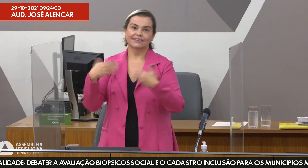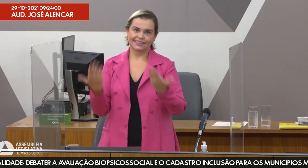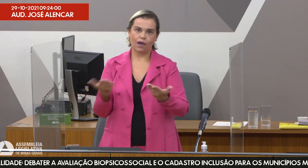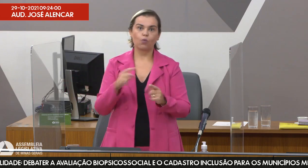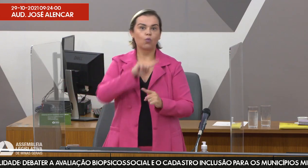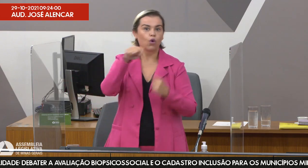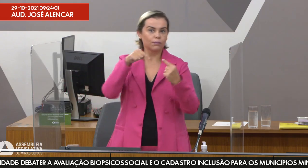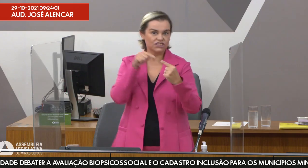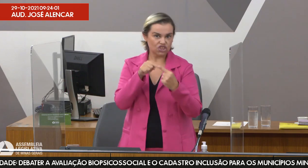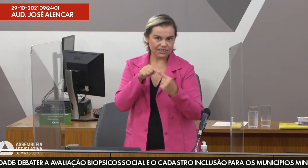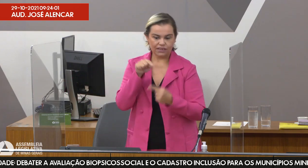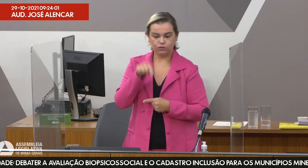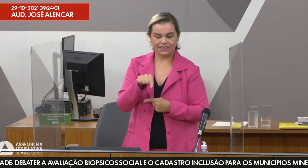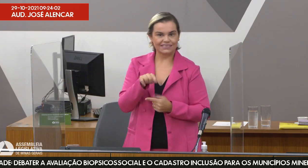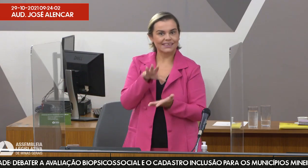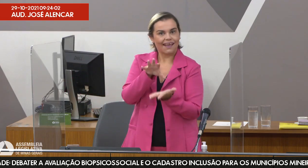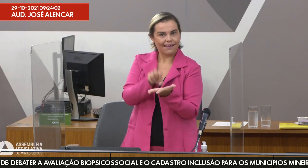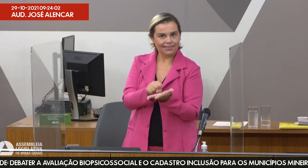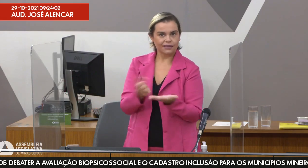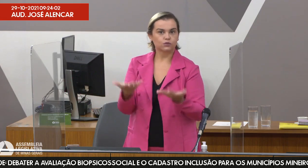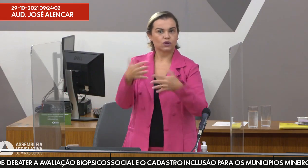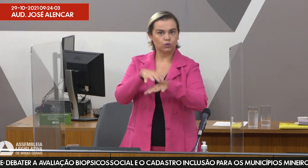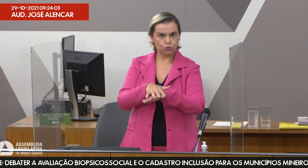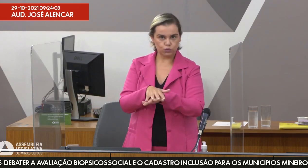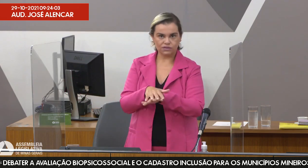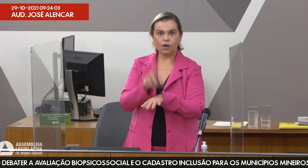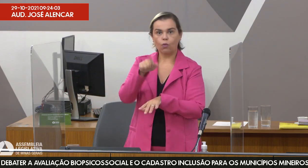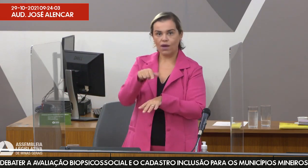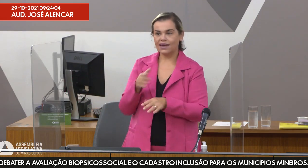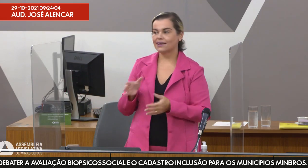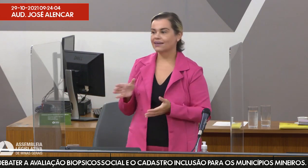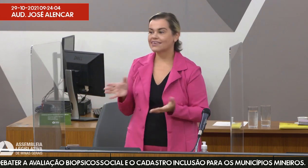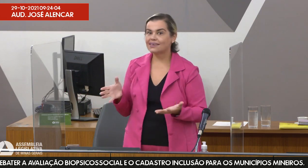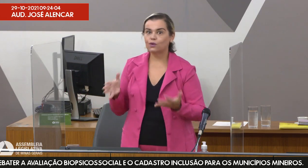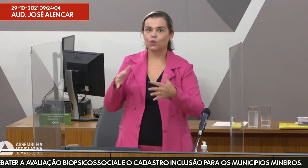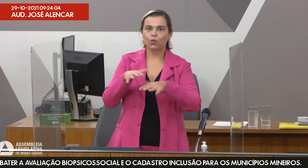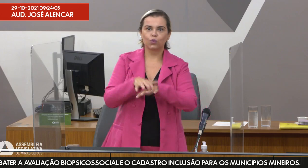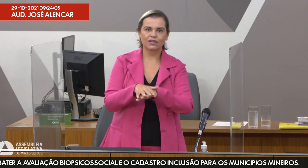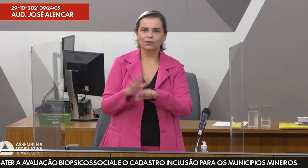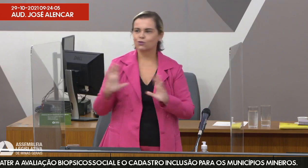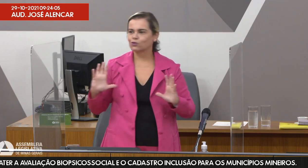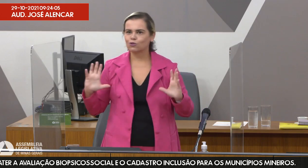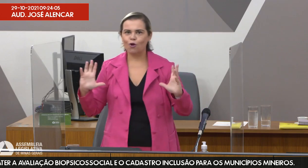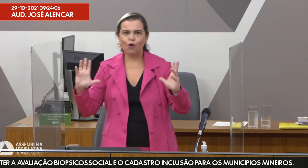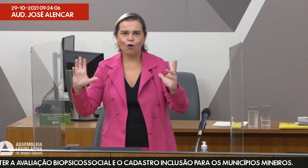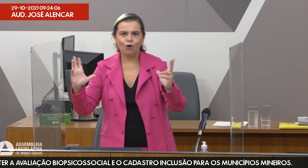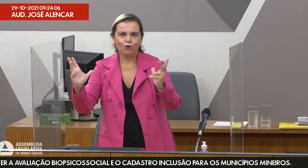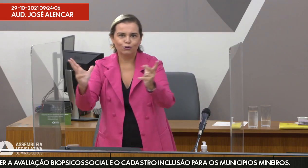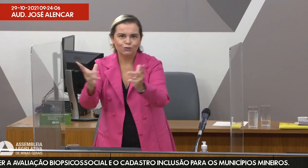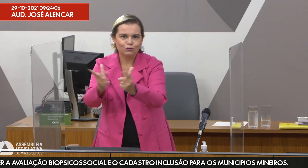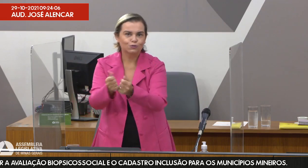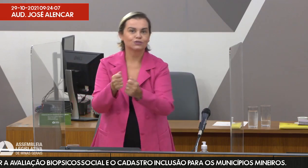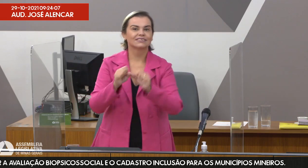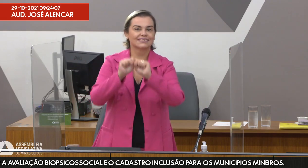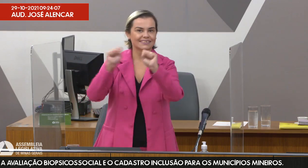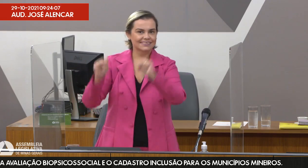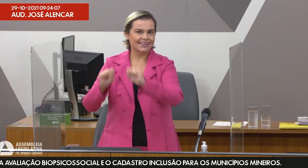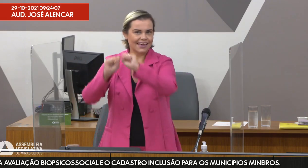todo o procedimento tem que ser realizado novamente. O objetivo do cadastro inclusão é que